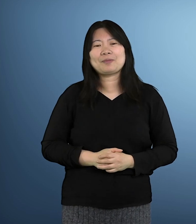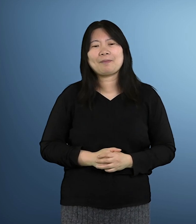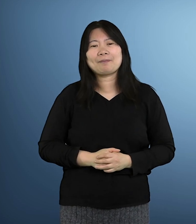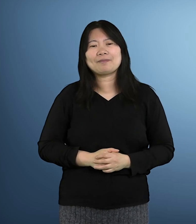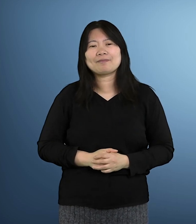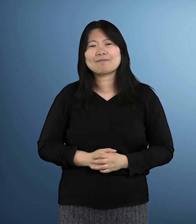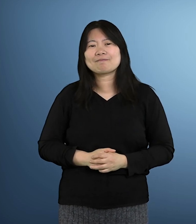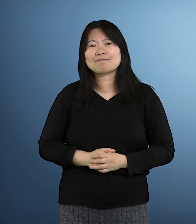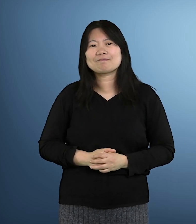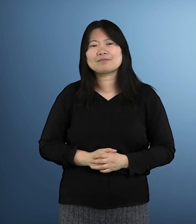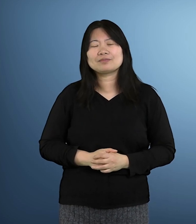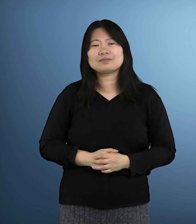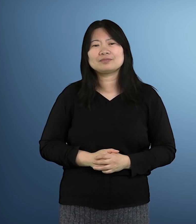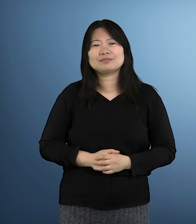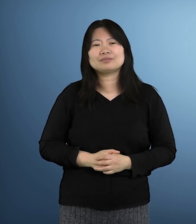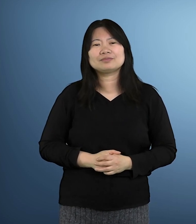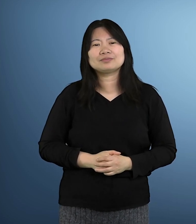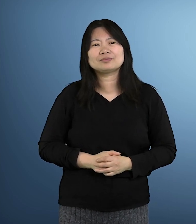아니에요.